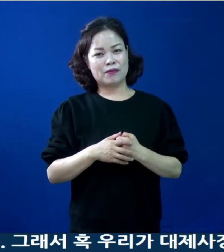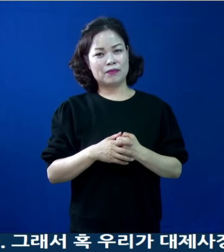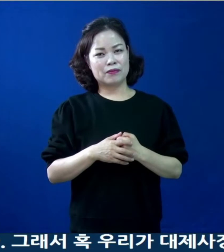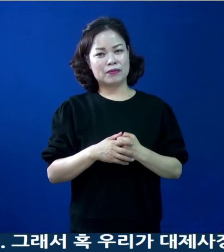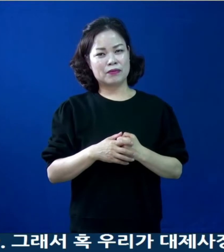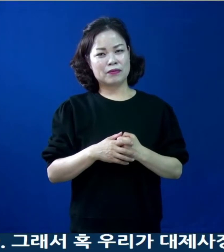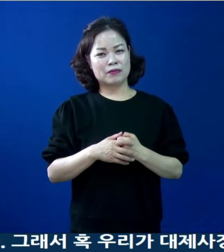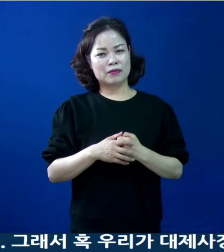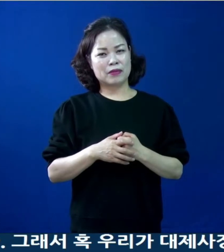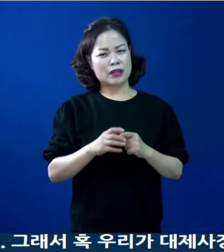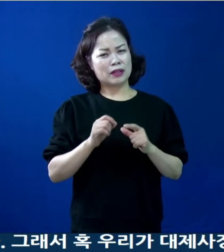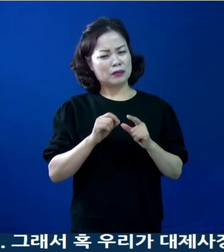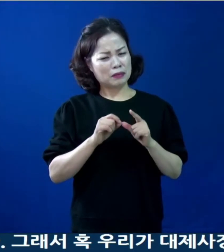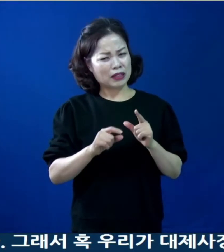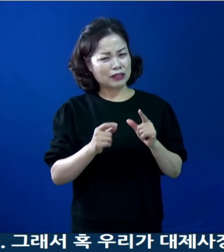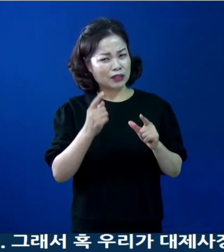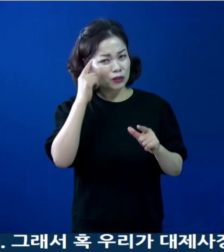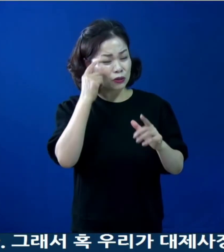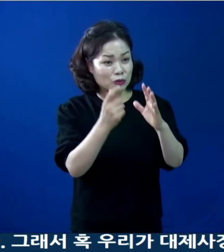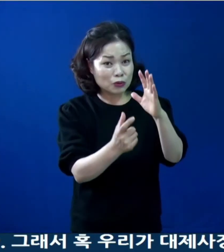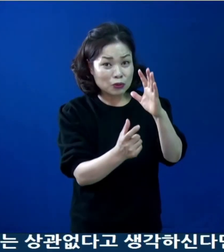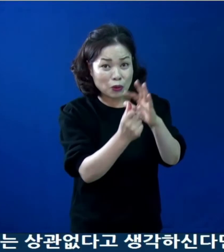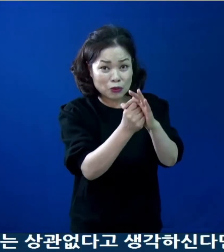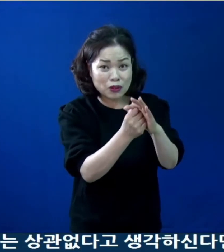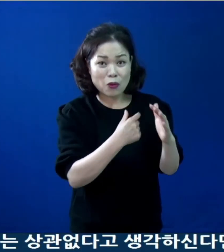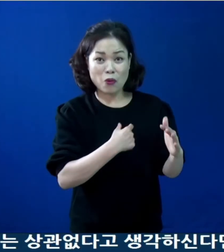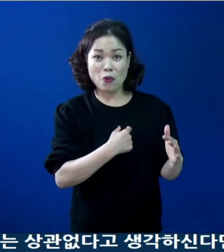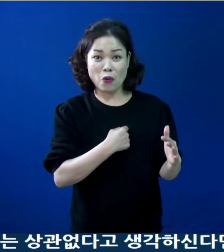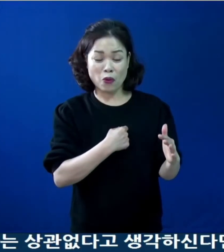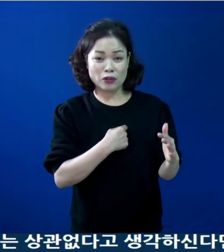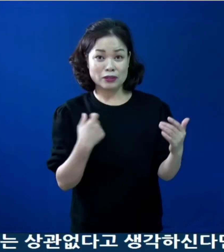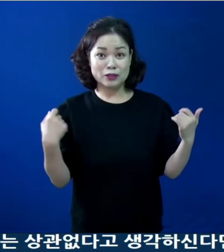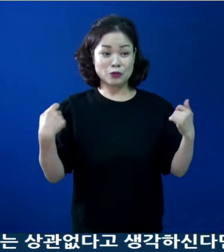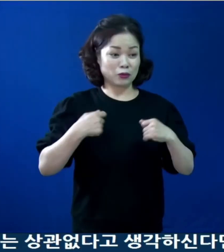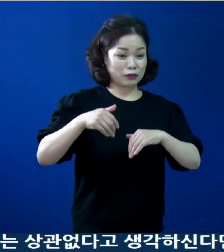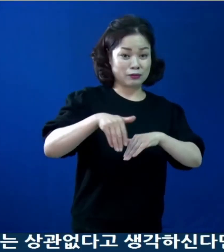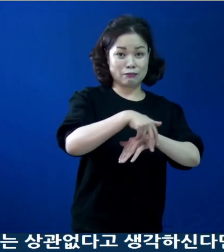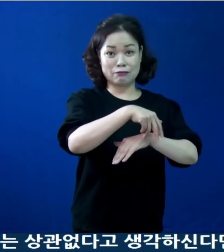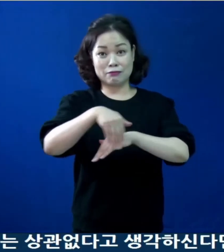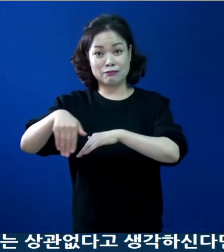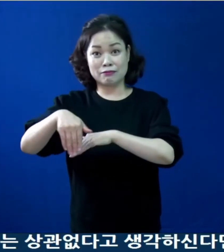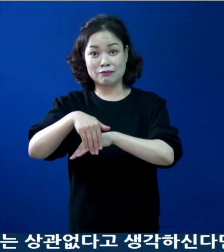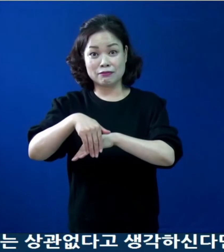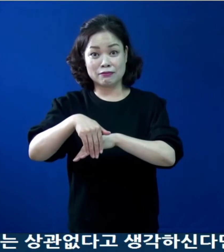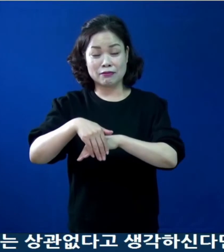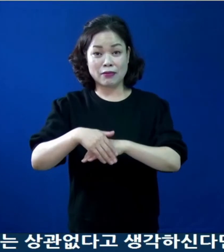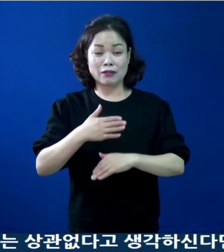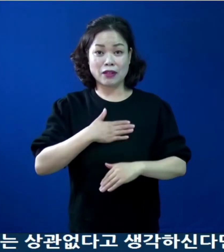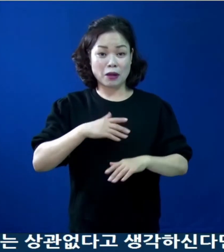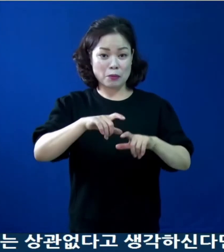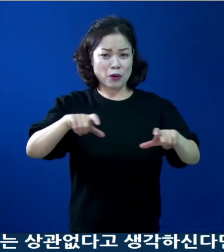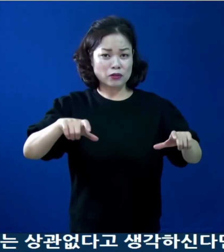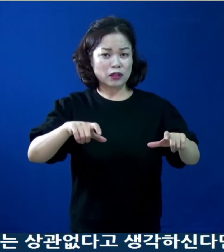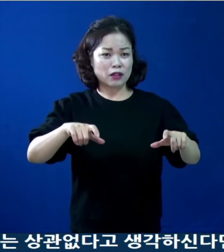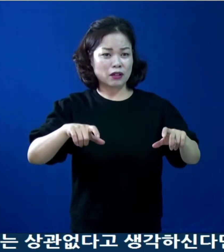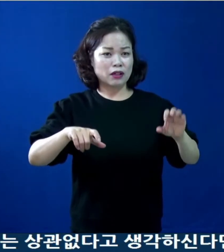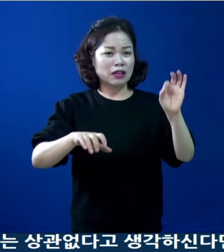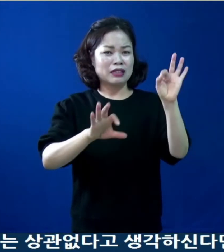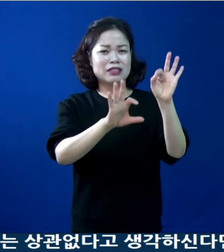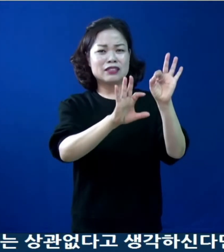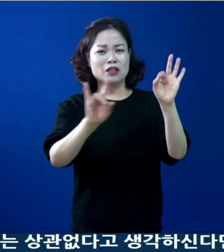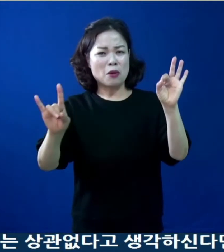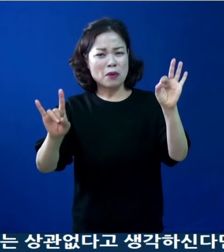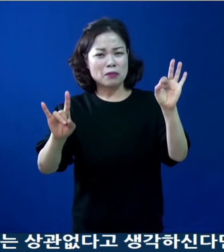일종의 매우 특이한 옷인데, 저 옷을 딱 입으면 내가 평소보다 10배는 더 멋있어